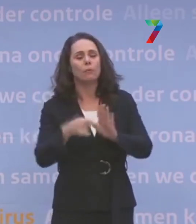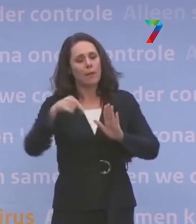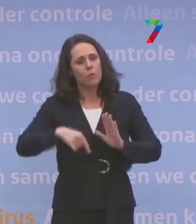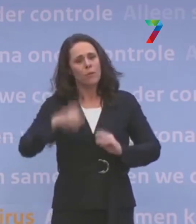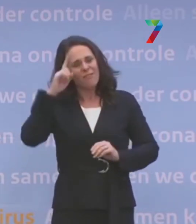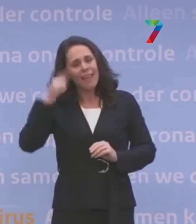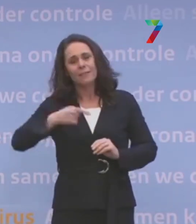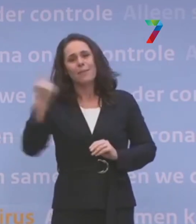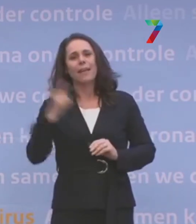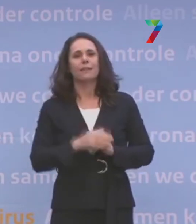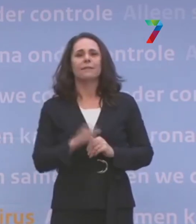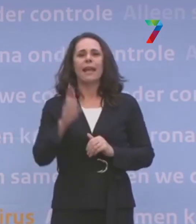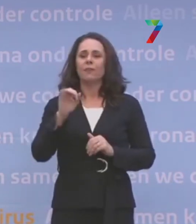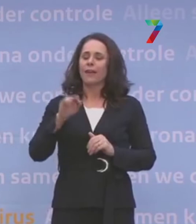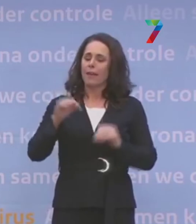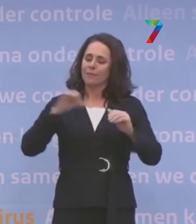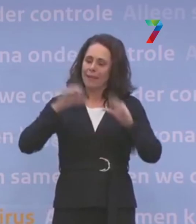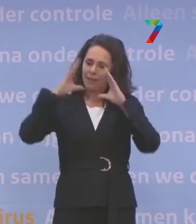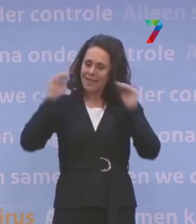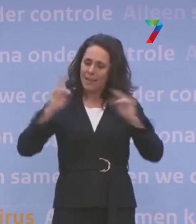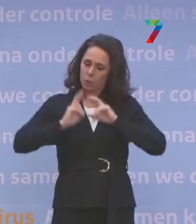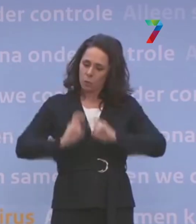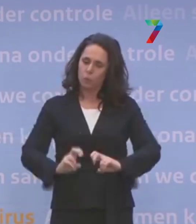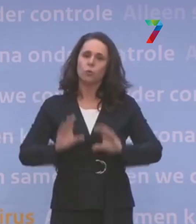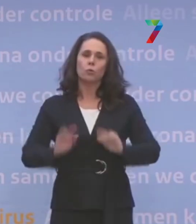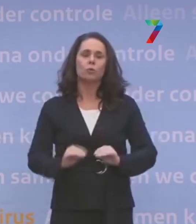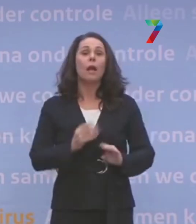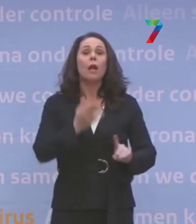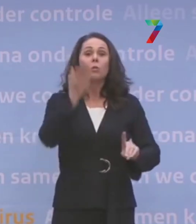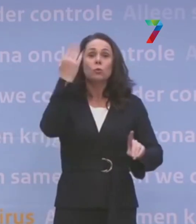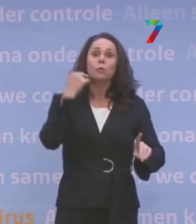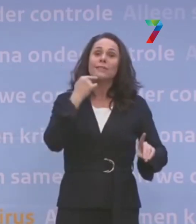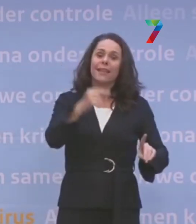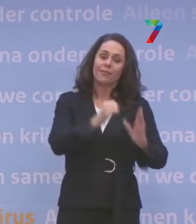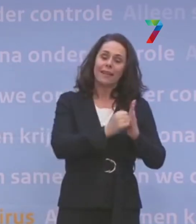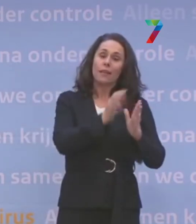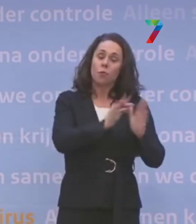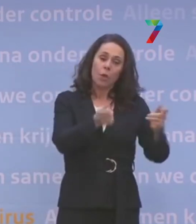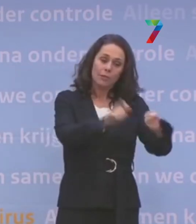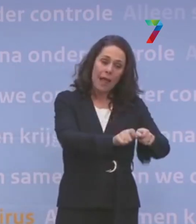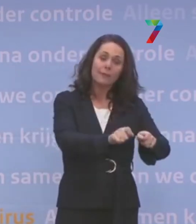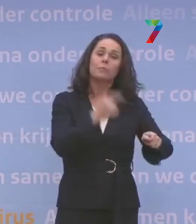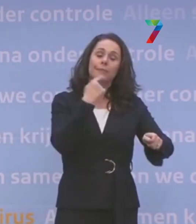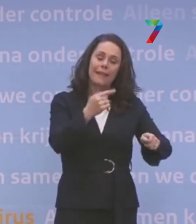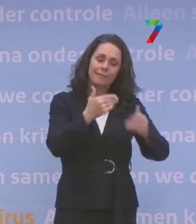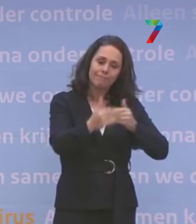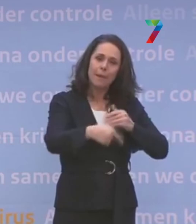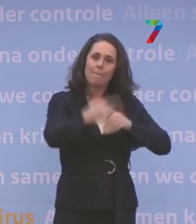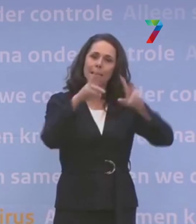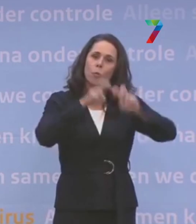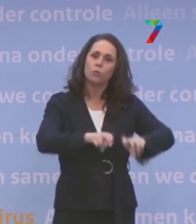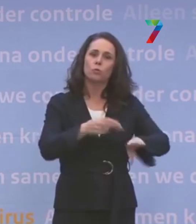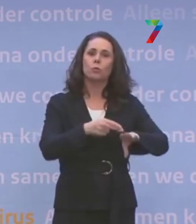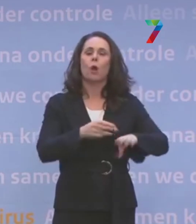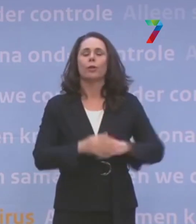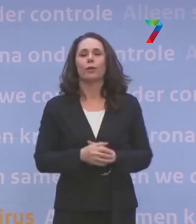Hè. RIVM doet nu ook onderzoek in Nederland zelf. Dat was ook een van de toezeggingen die we toen gedaan hebben na dat weekend toen de scholen dichtgingen. Er is ook meer te volgen